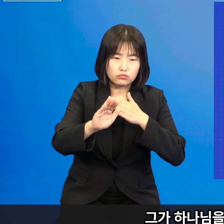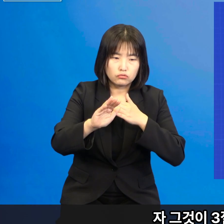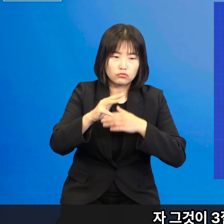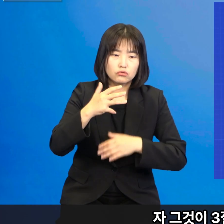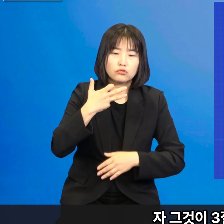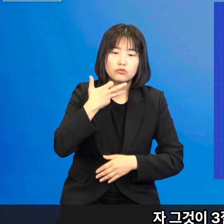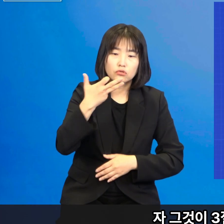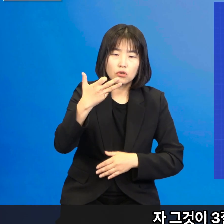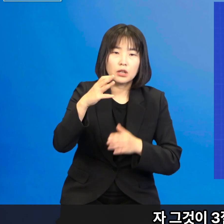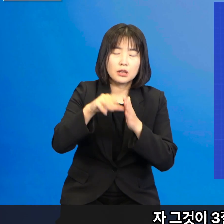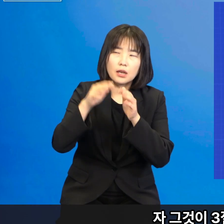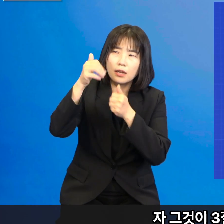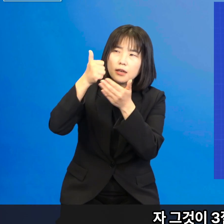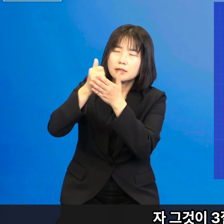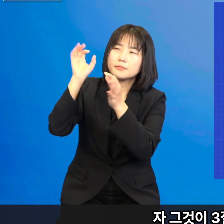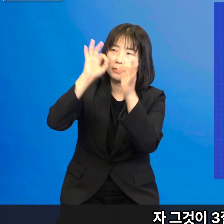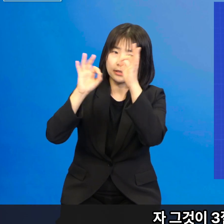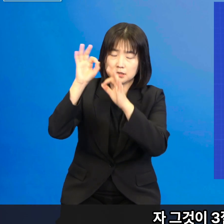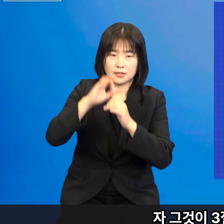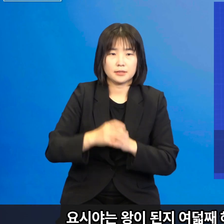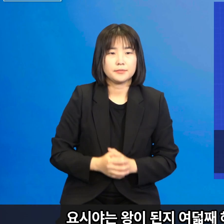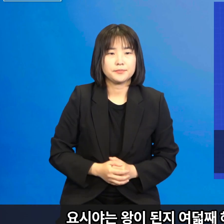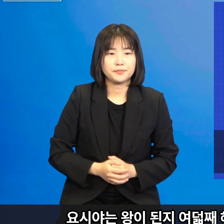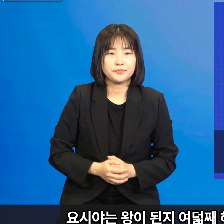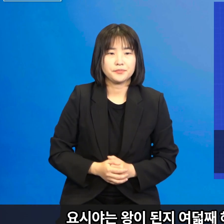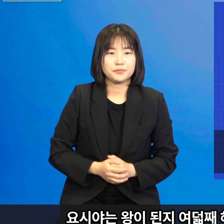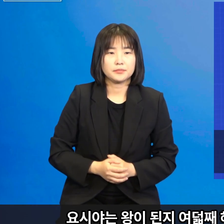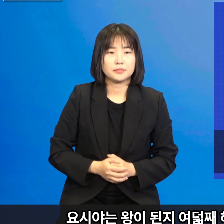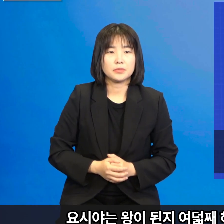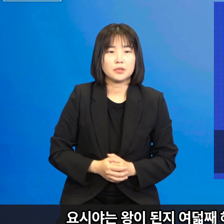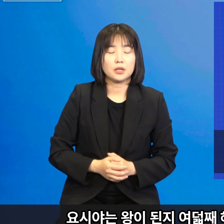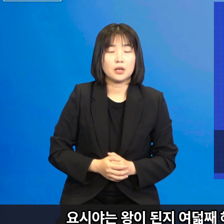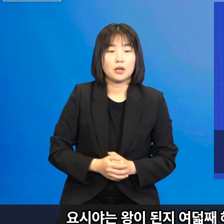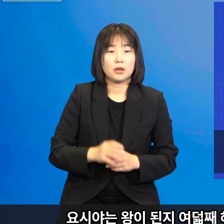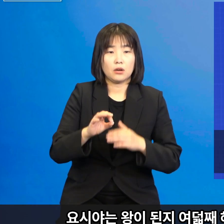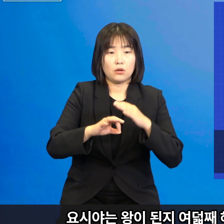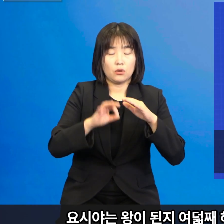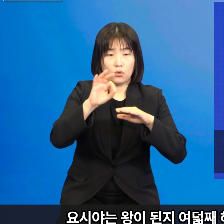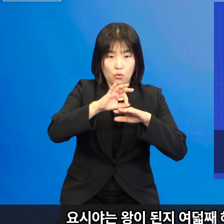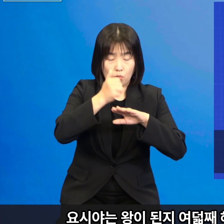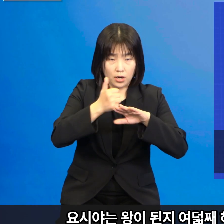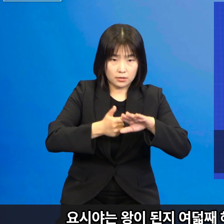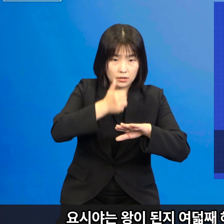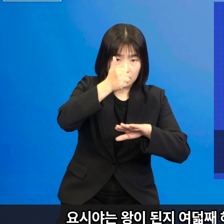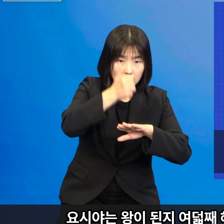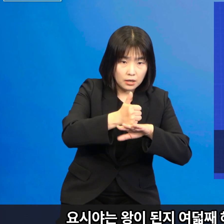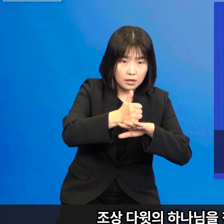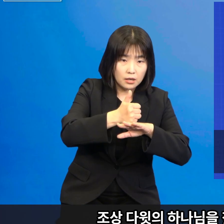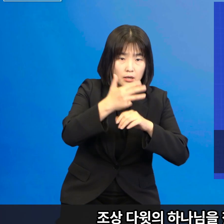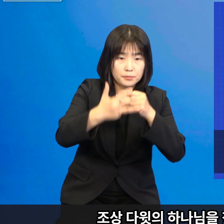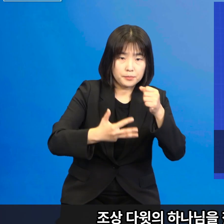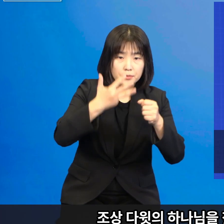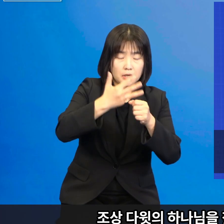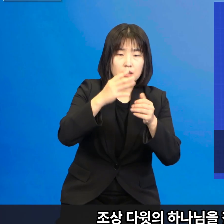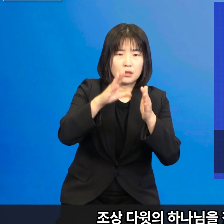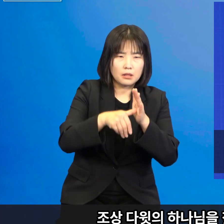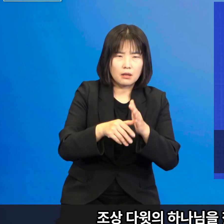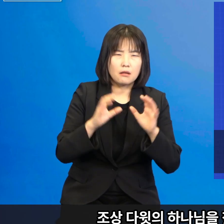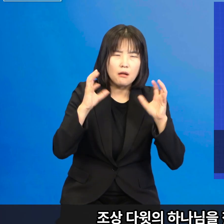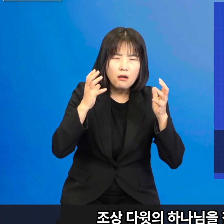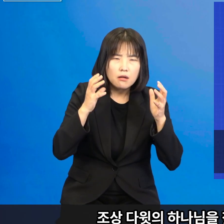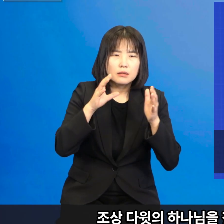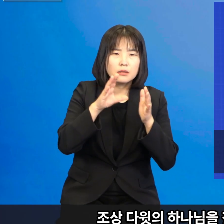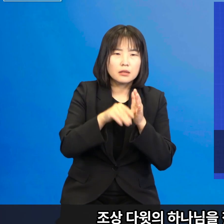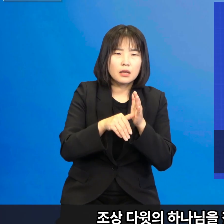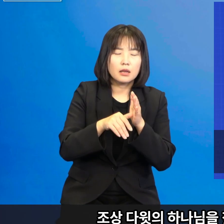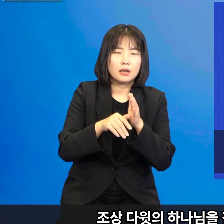시작해요. 자, 그것이 3절 말씀입니다. 요시야는 왕이 된 지 8째 해에 아직도 매우 어린 나이에 조상 다윗의